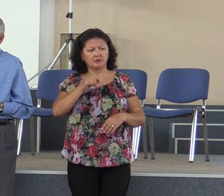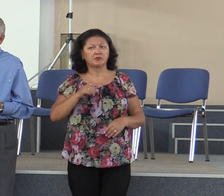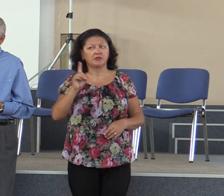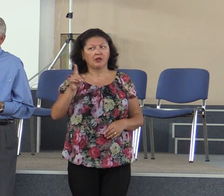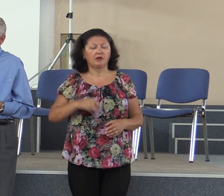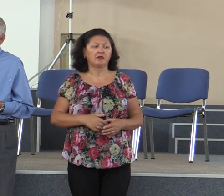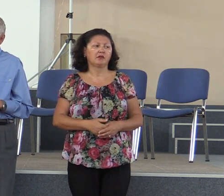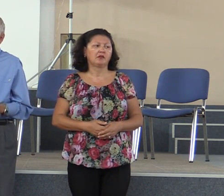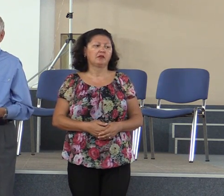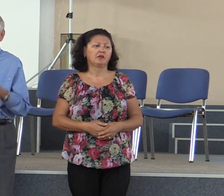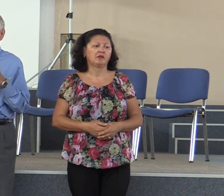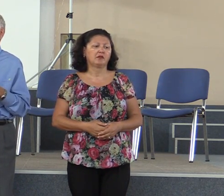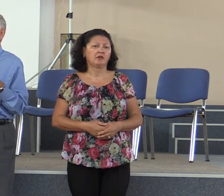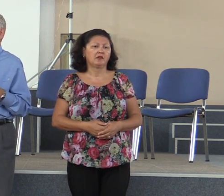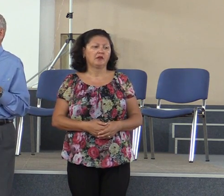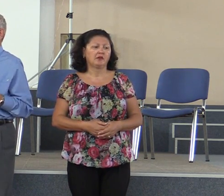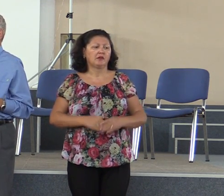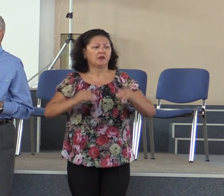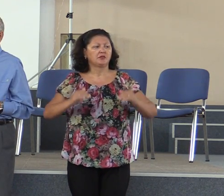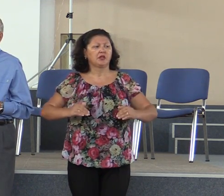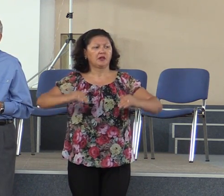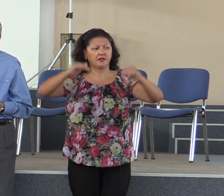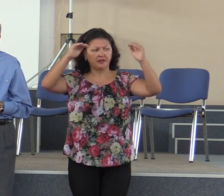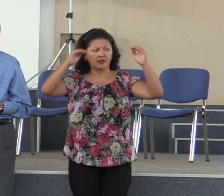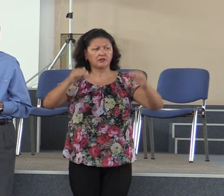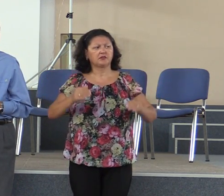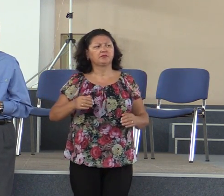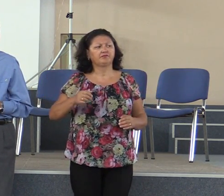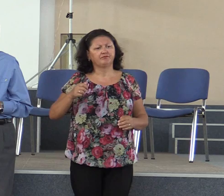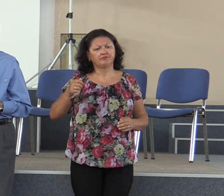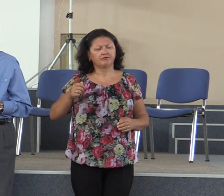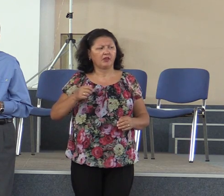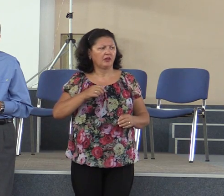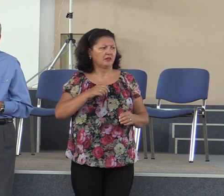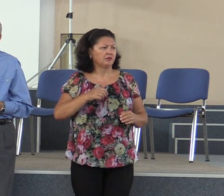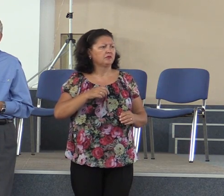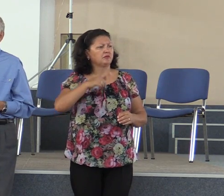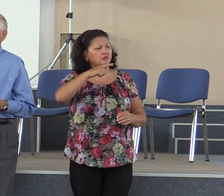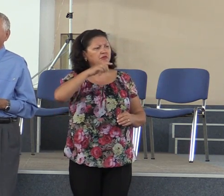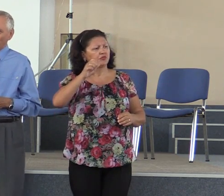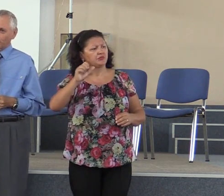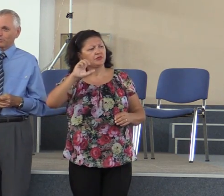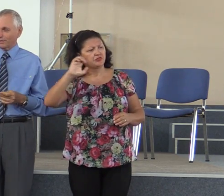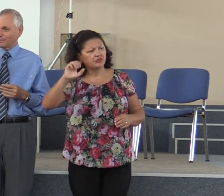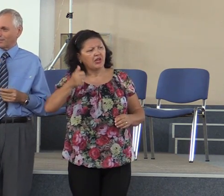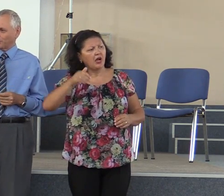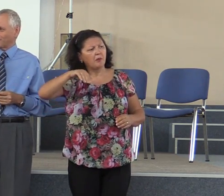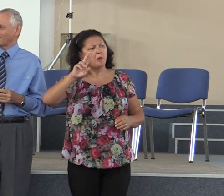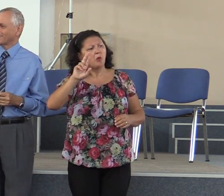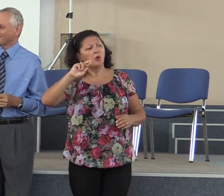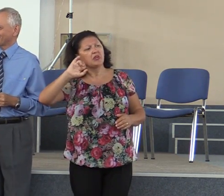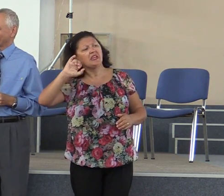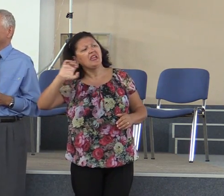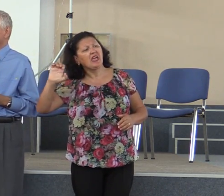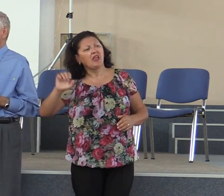rolled up the windows. Și a ridicat ferestrele. And then he nodded and said, okay, you can sing now. Acum pot să cânt, a spus